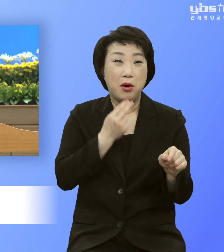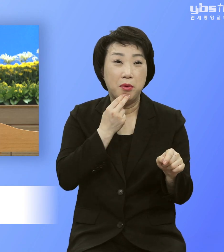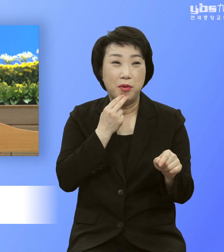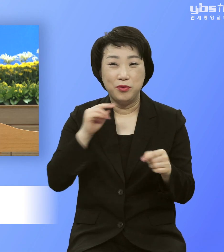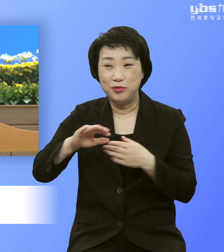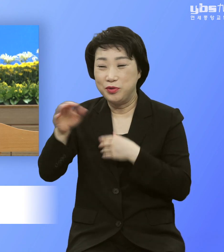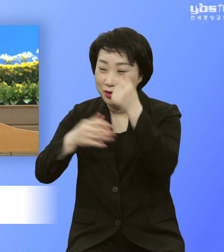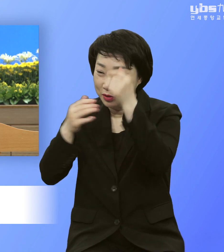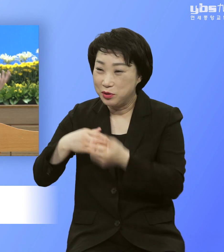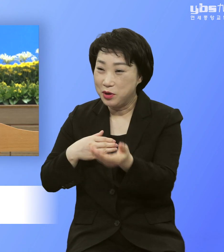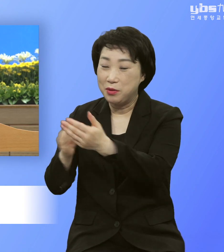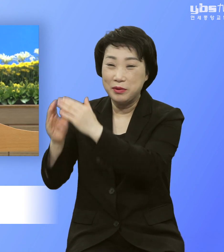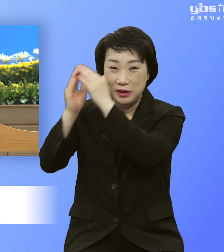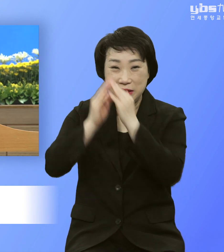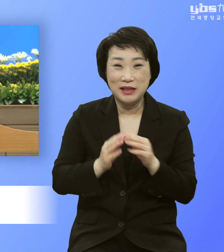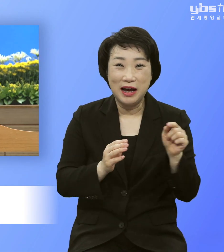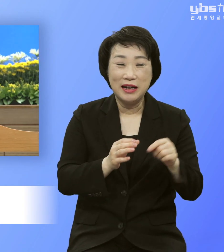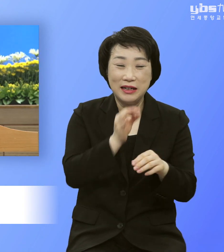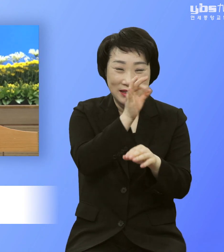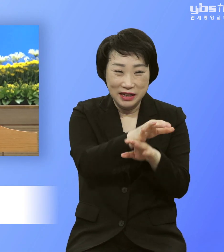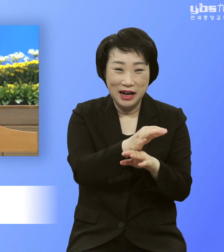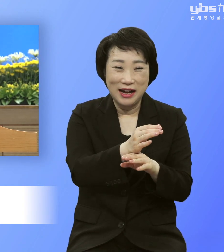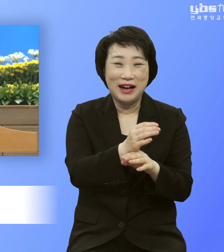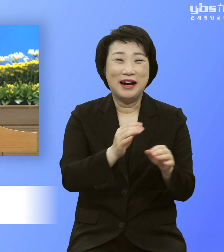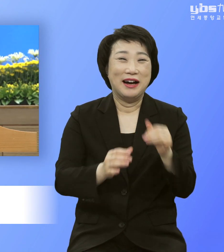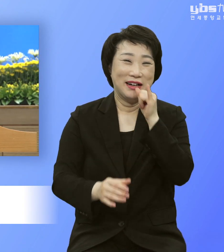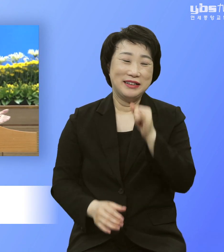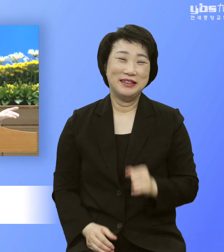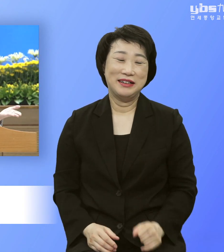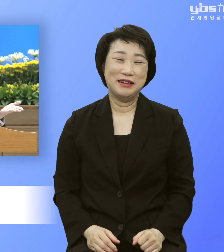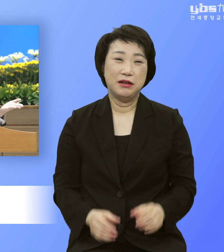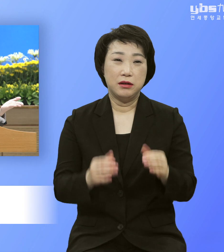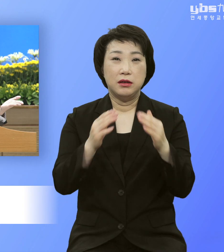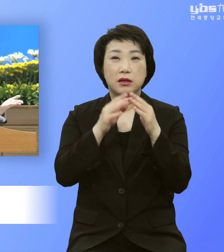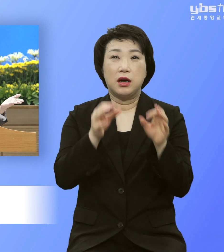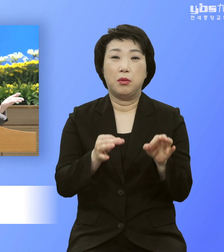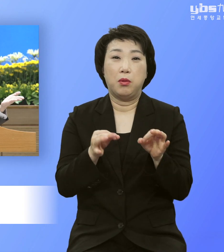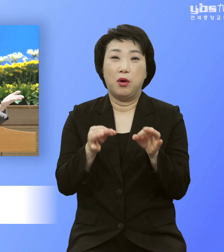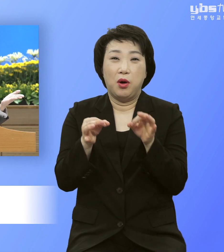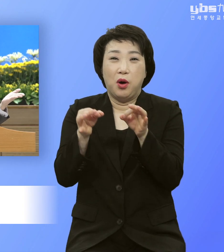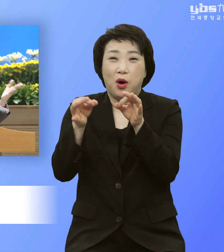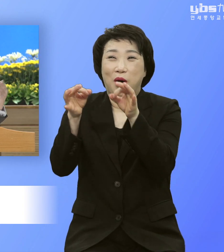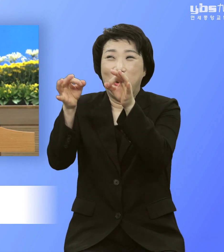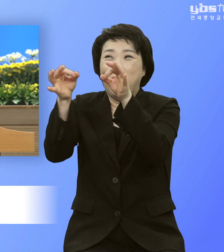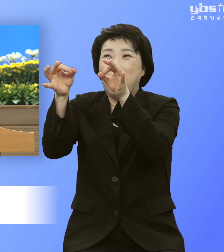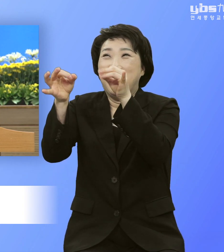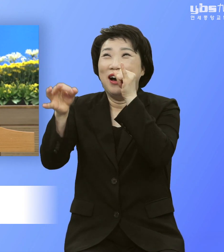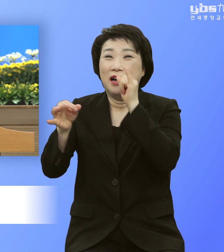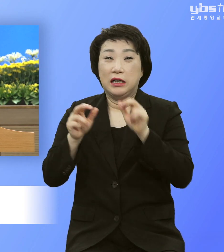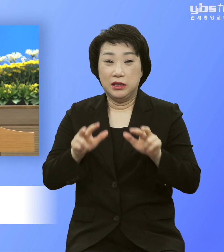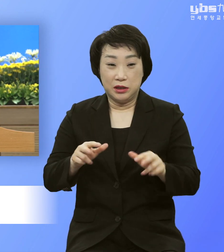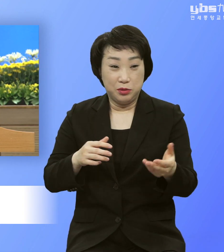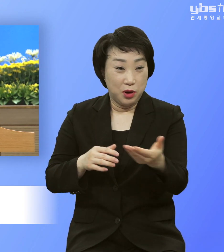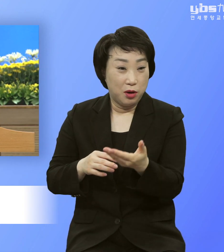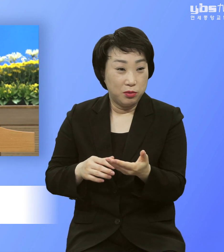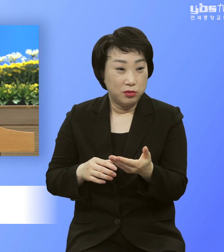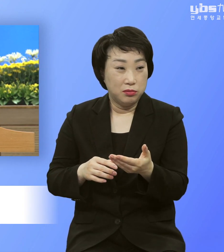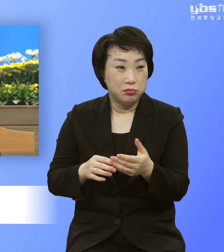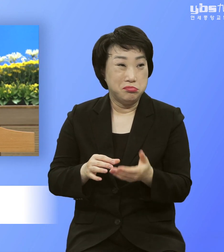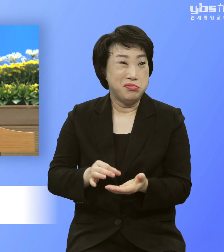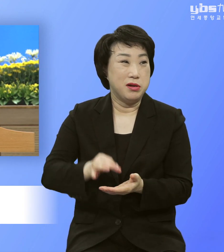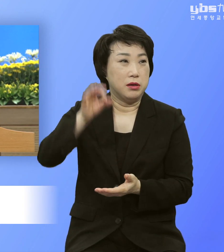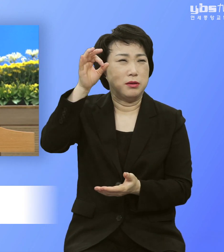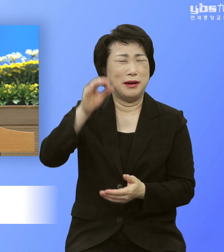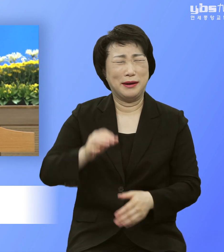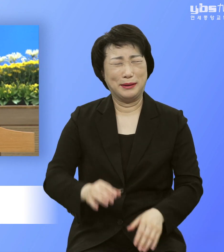다 이렇게 사갖고 이사 오니까요. 집값이 그냥 축축축축축 올라가더니 지금 이 문양으로